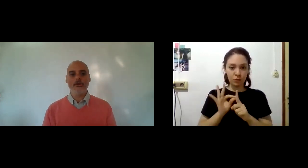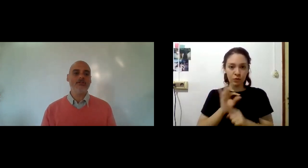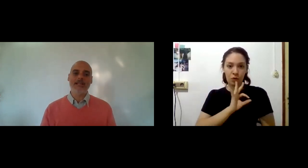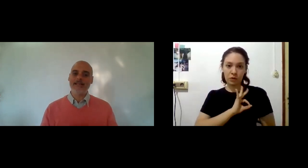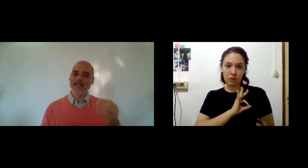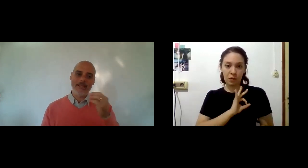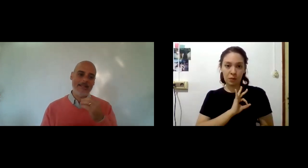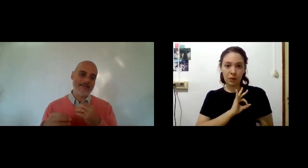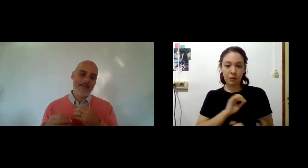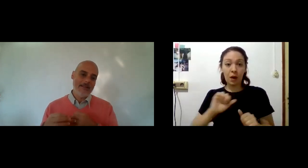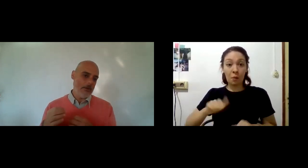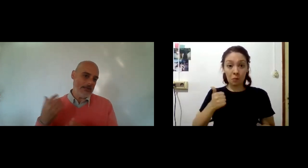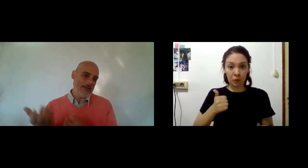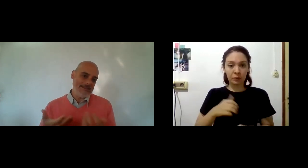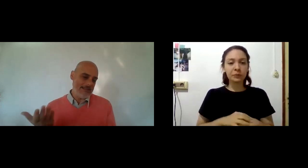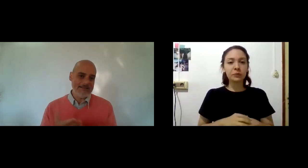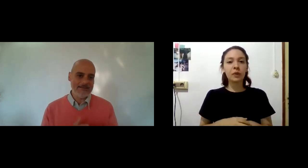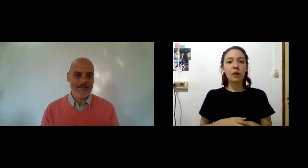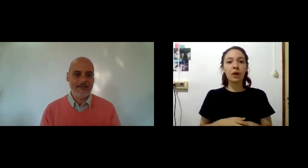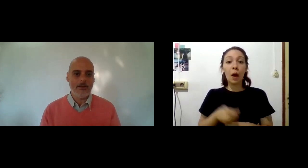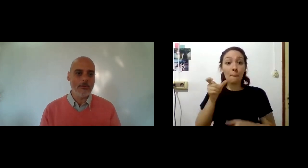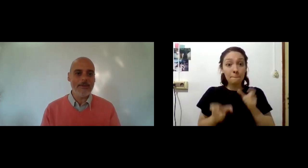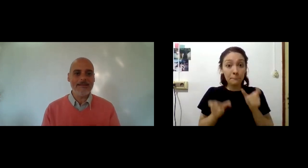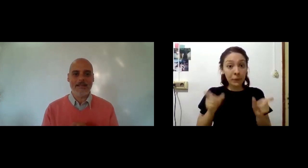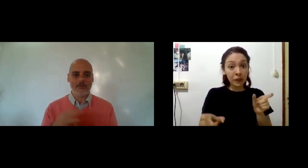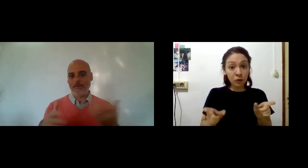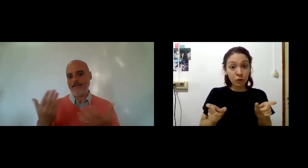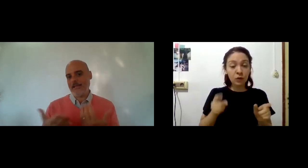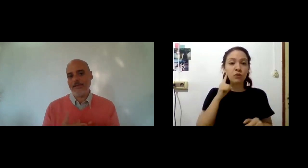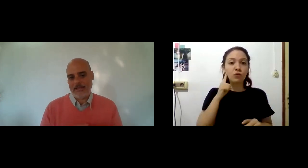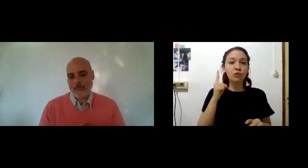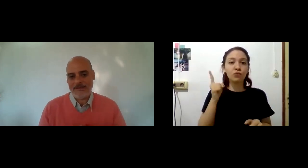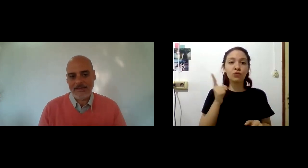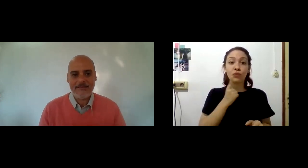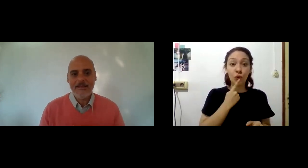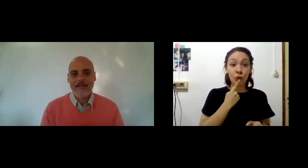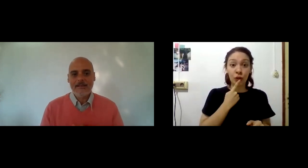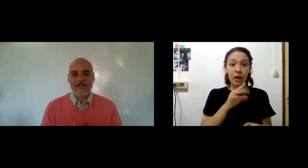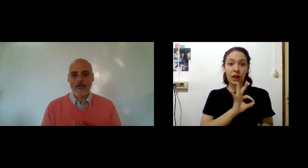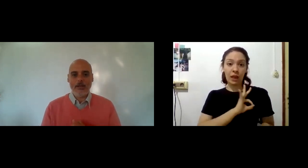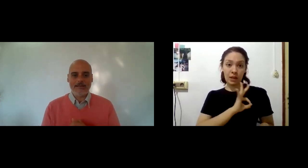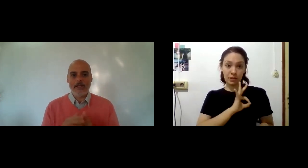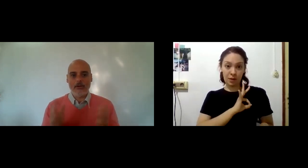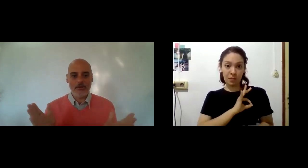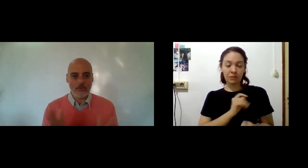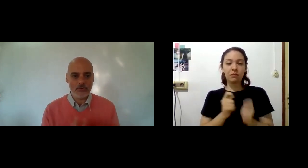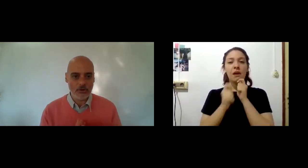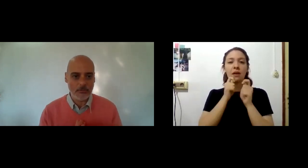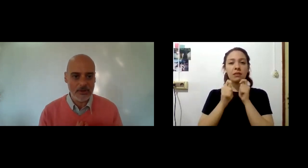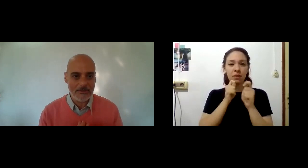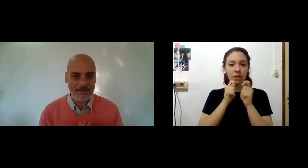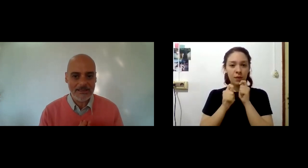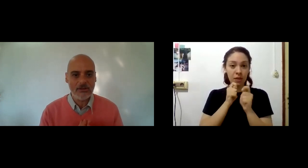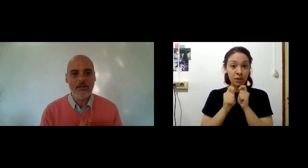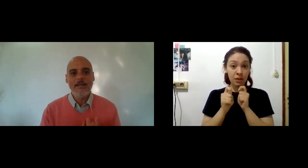los sordos, el examen es, bueno, en lengua de señas, obviamente, que es una pequeña entrevista en lengua de señas, que hasta ahora no ha habido ningún sordo